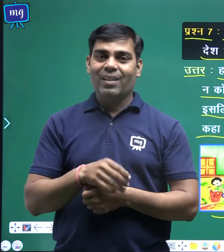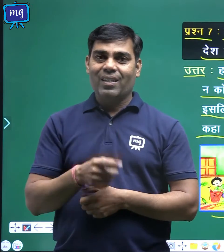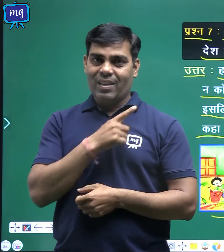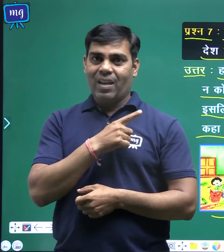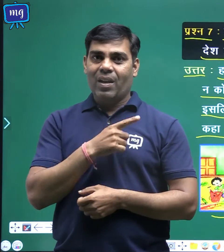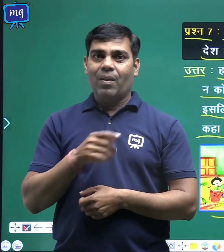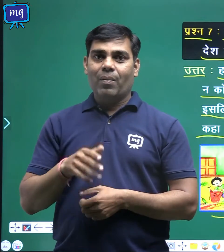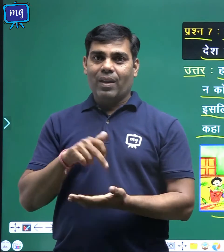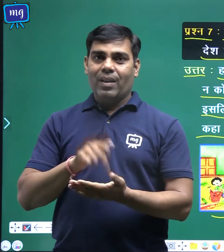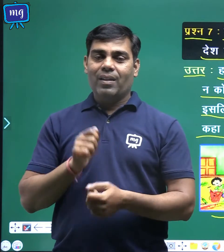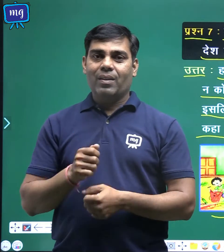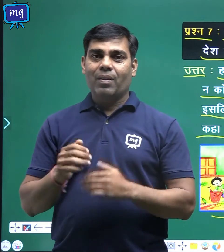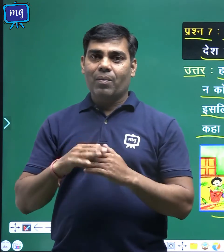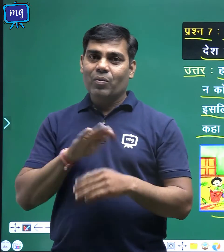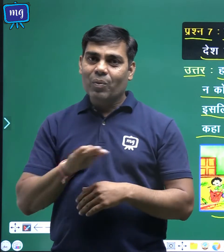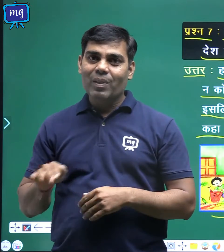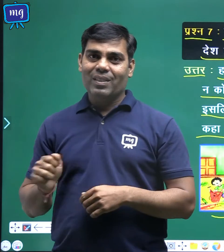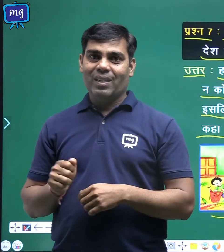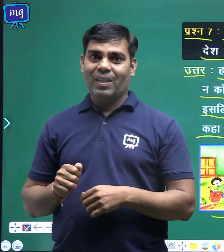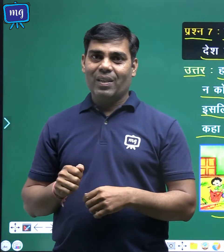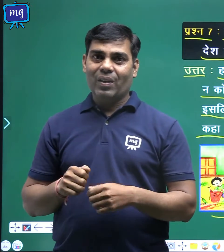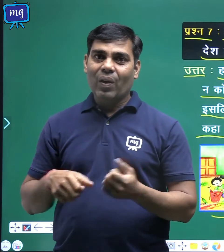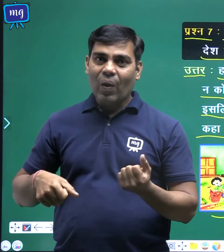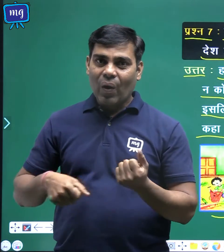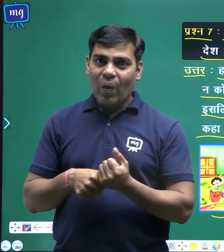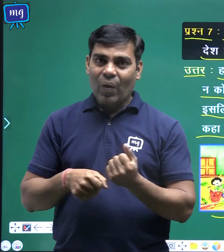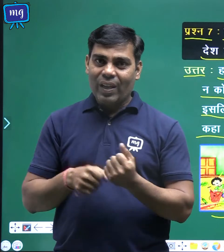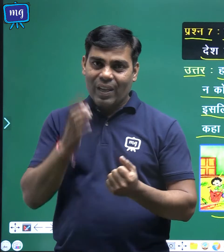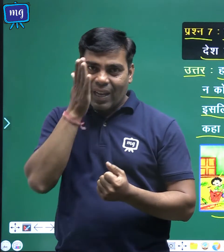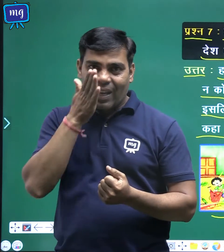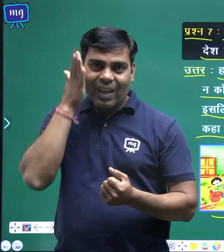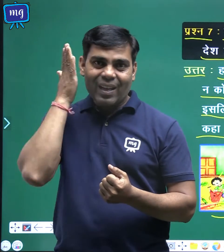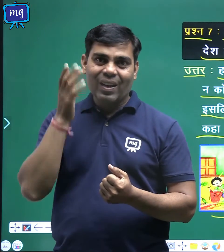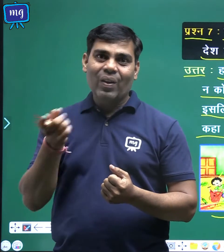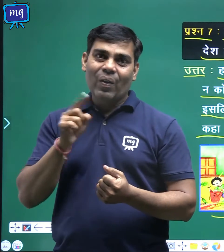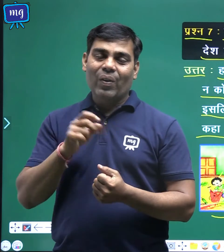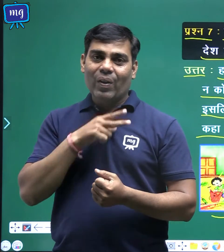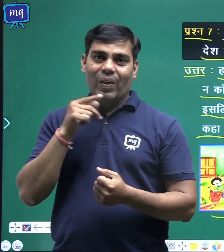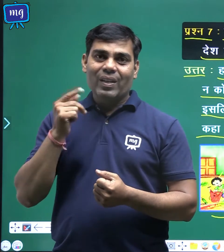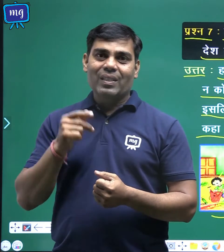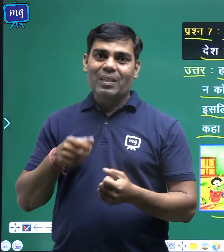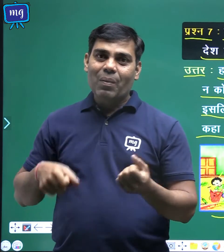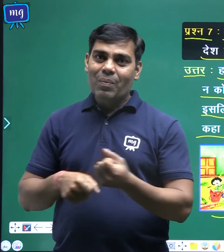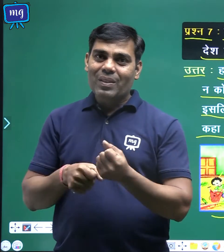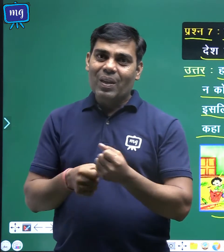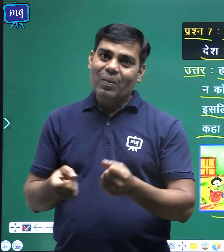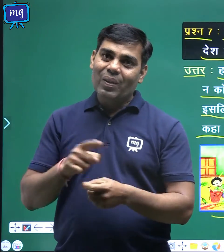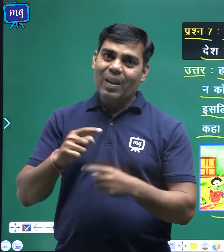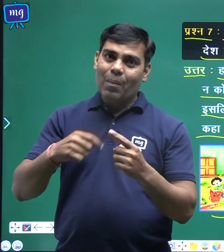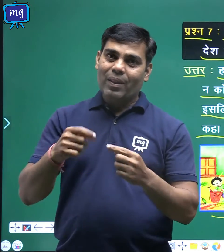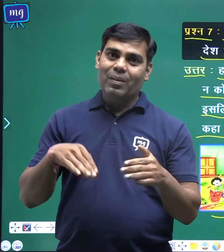यहाँ पर बच्चे होली रंगों और पिचकारियों के माध्यम